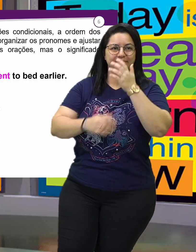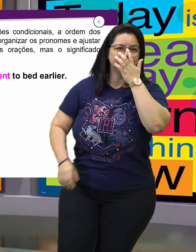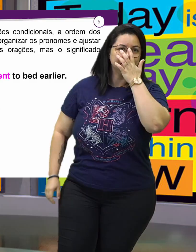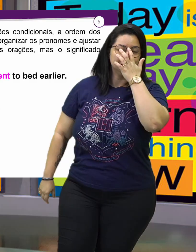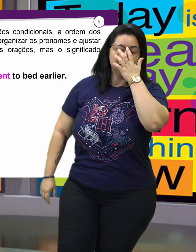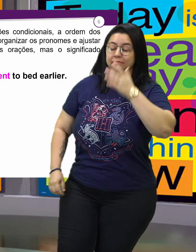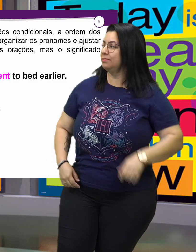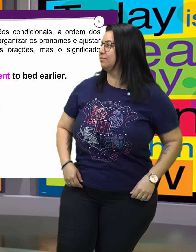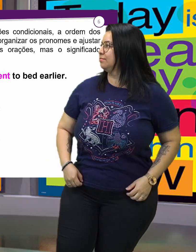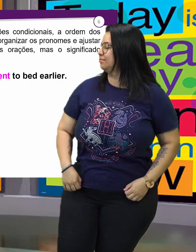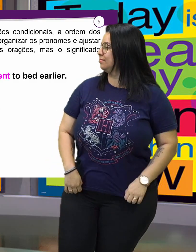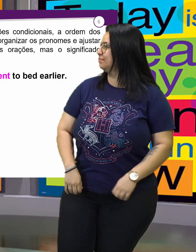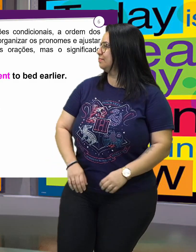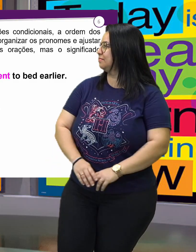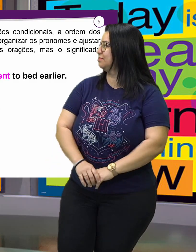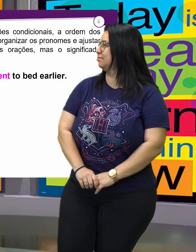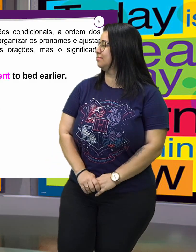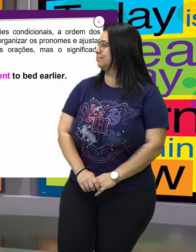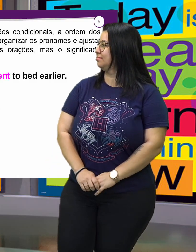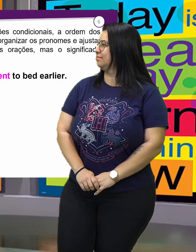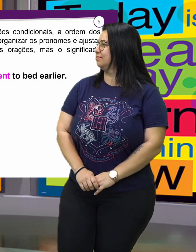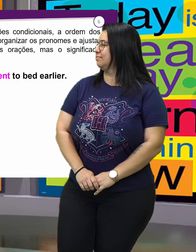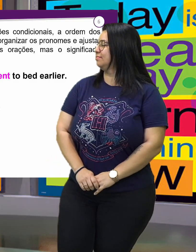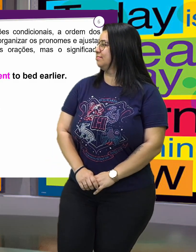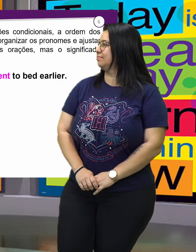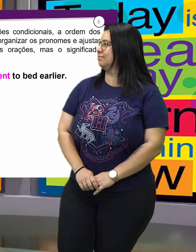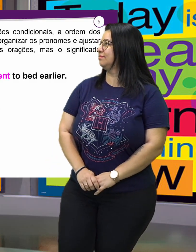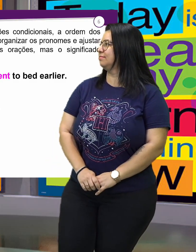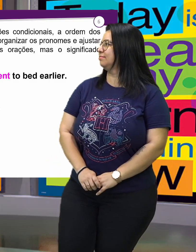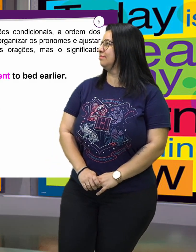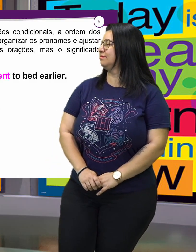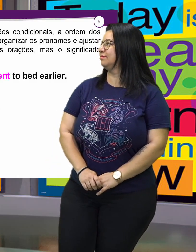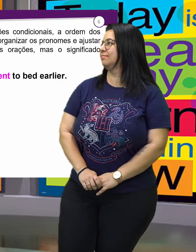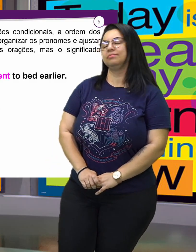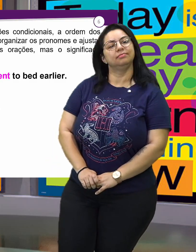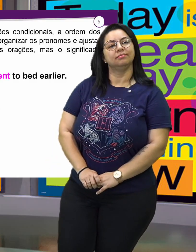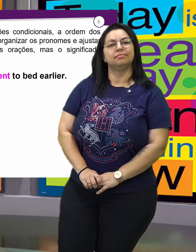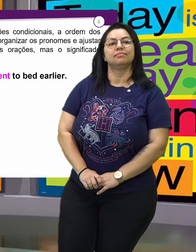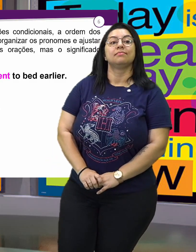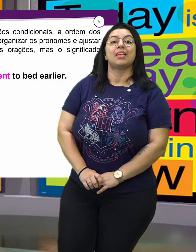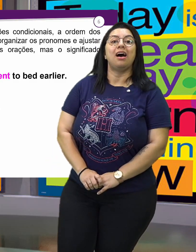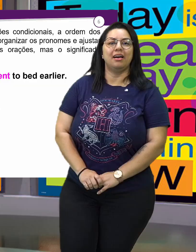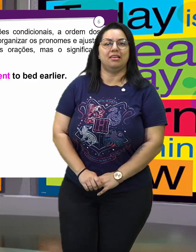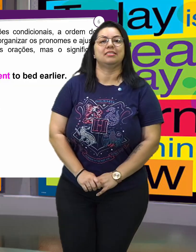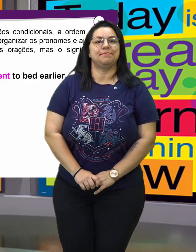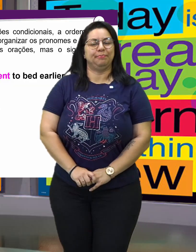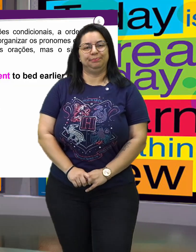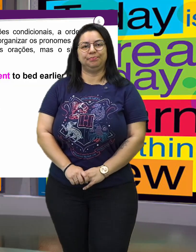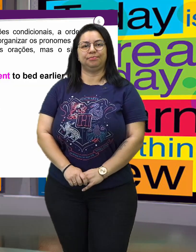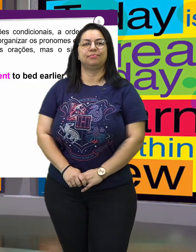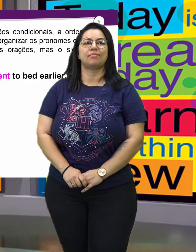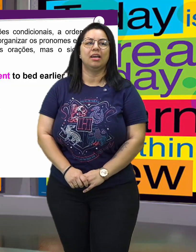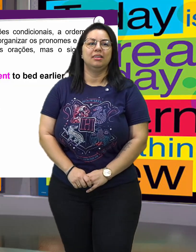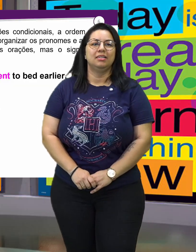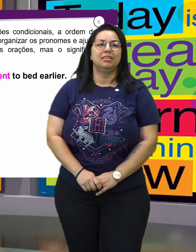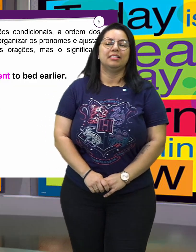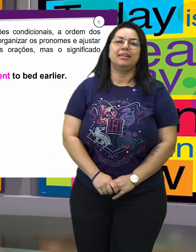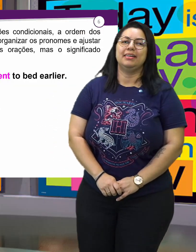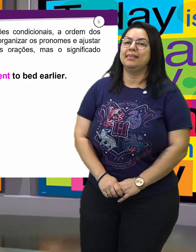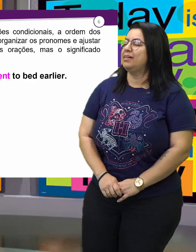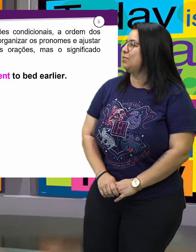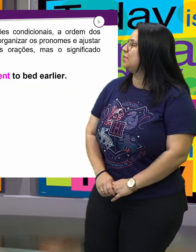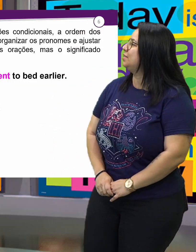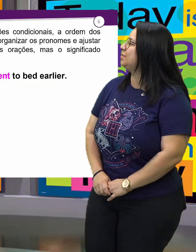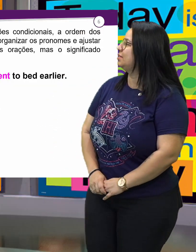usa, né, a questão da second conditional para também dar um conselho. Isso aqui não é um conselho exatamente, mas